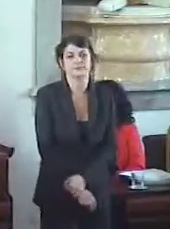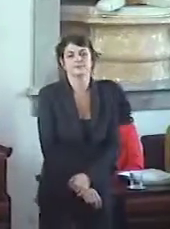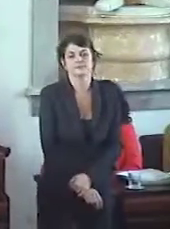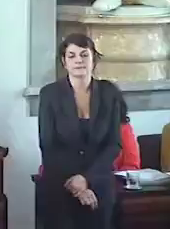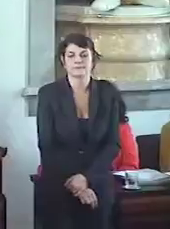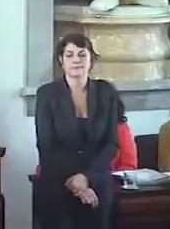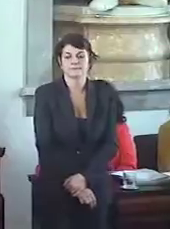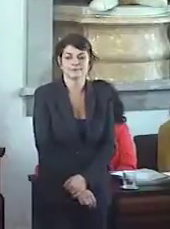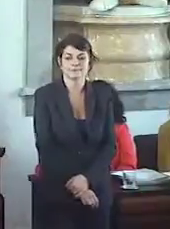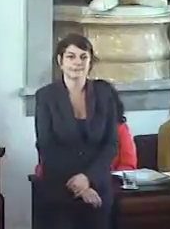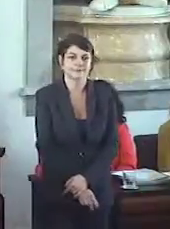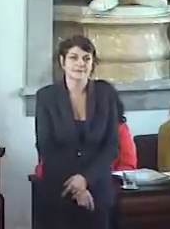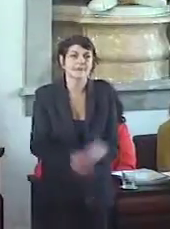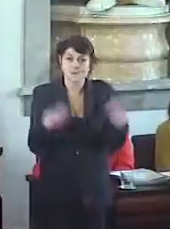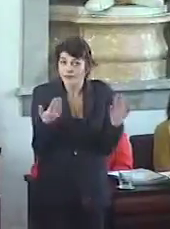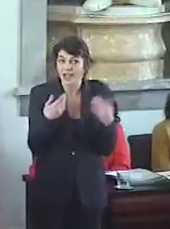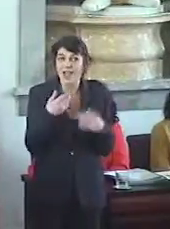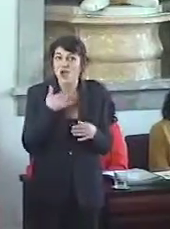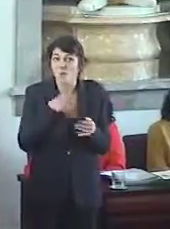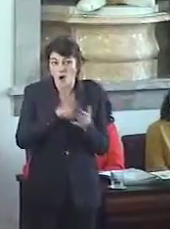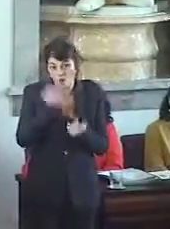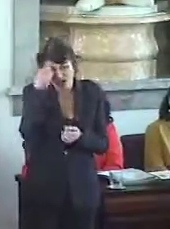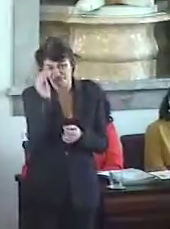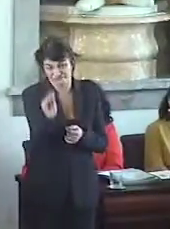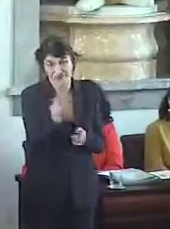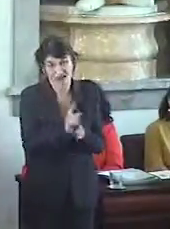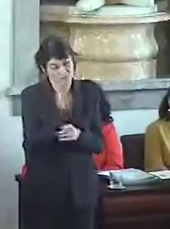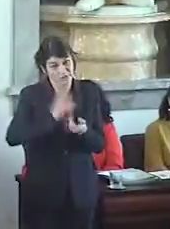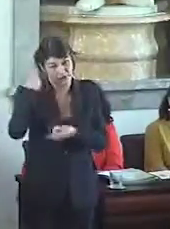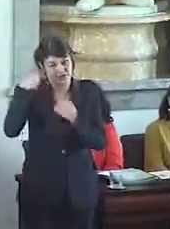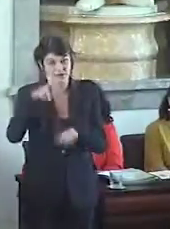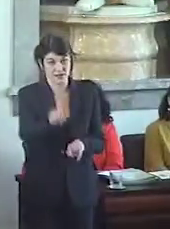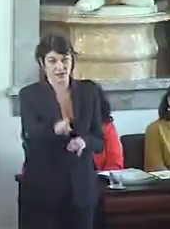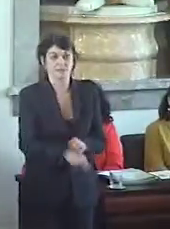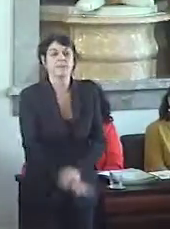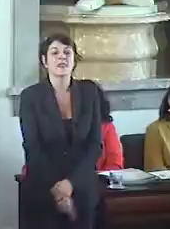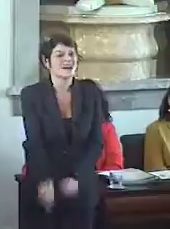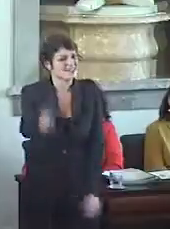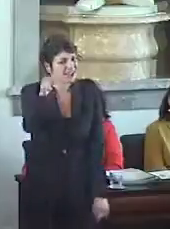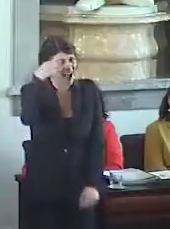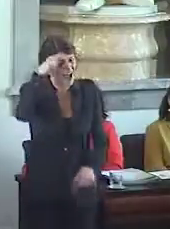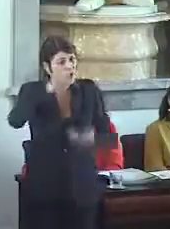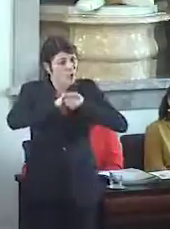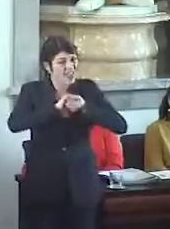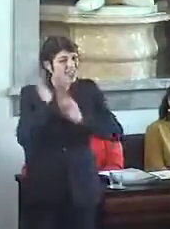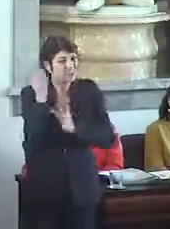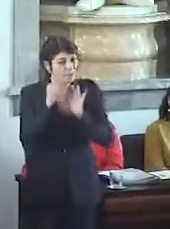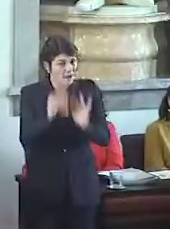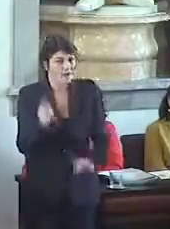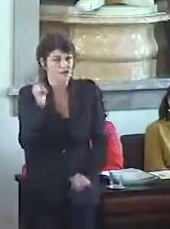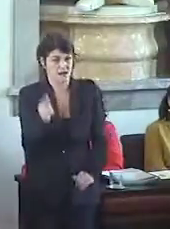Und ich möchte Sie noch an etwas erinnern. Wenn Sie, Herr Kollege Lindenberger, die